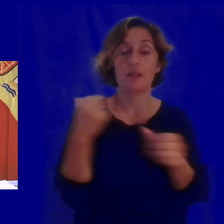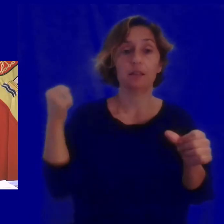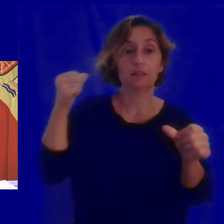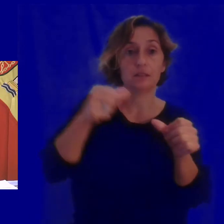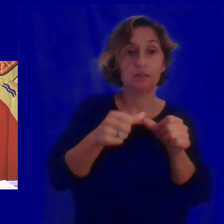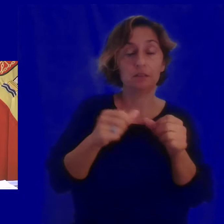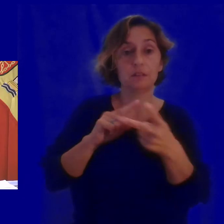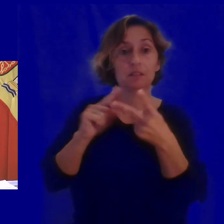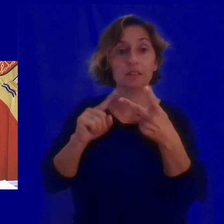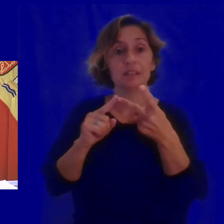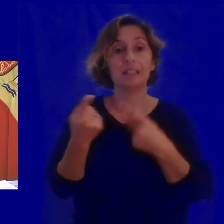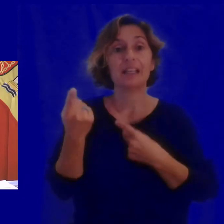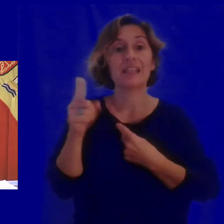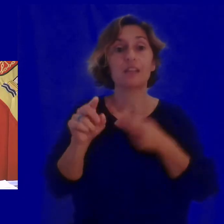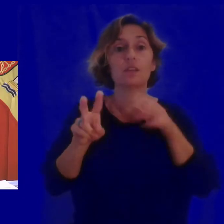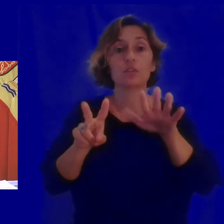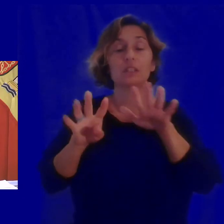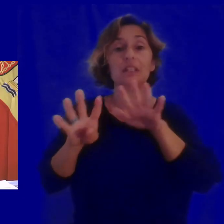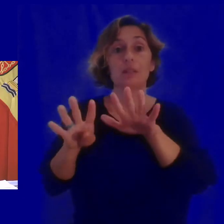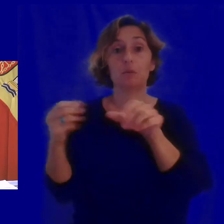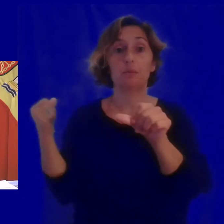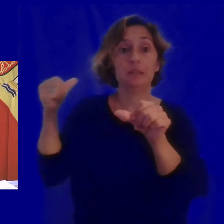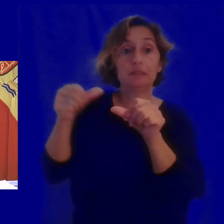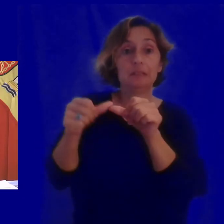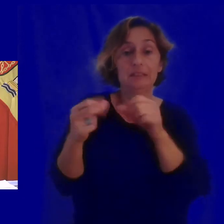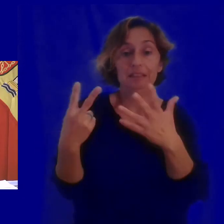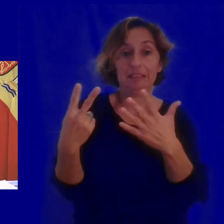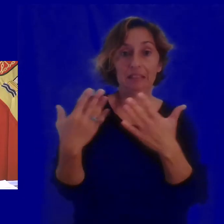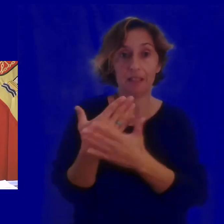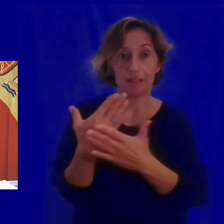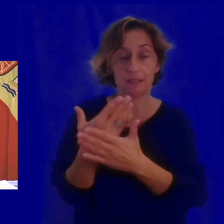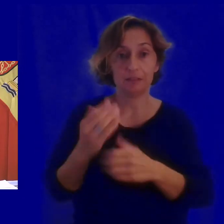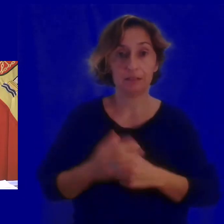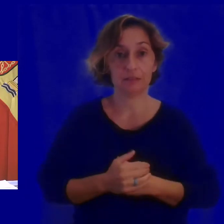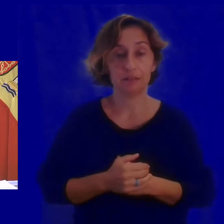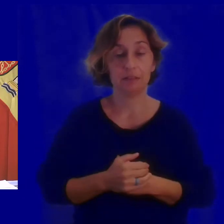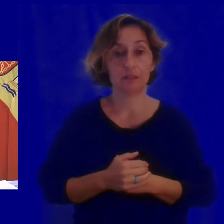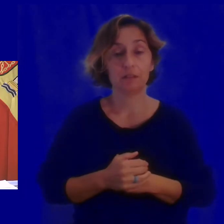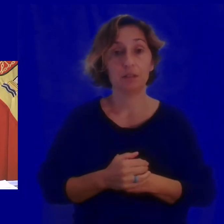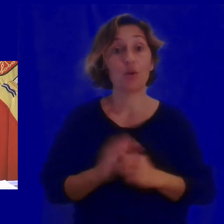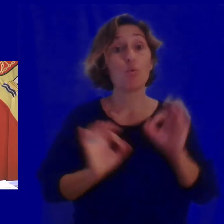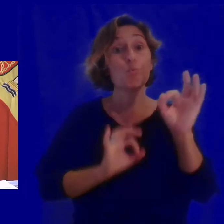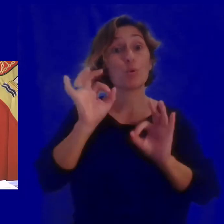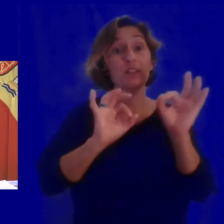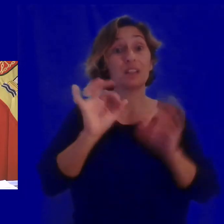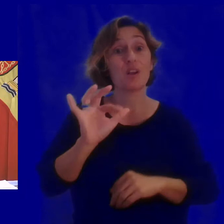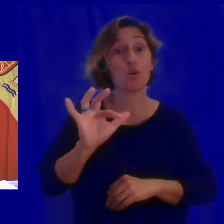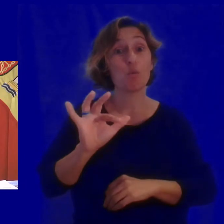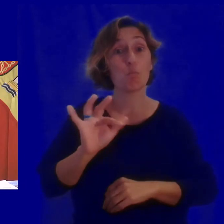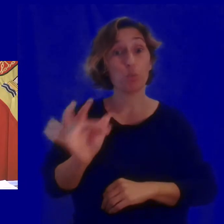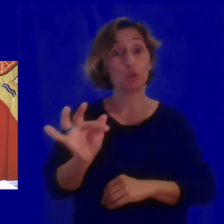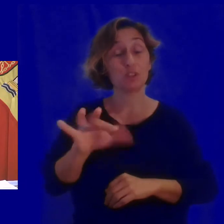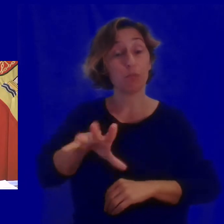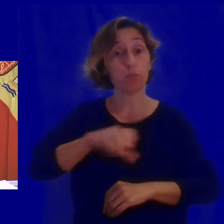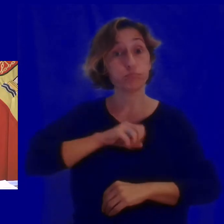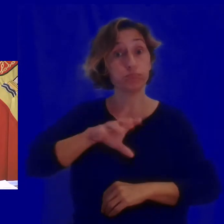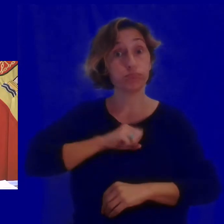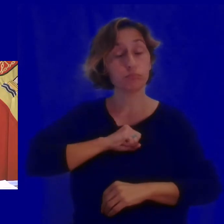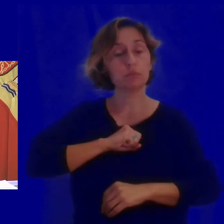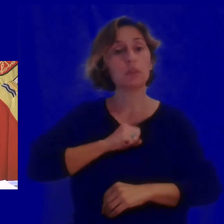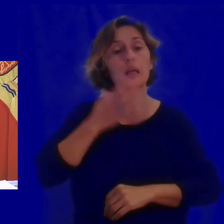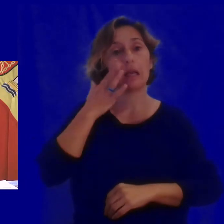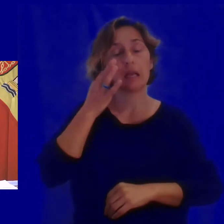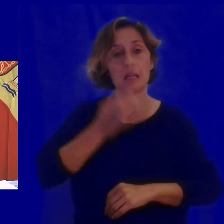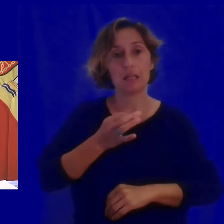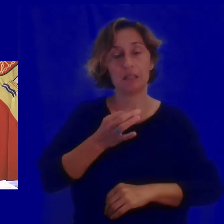279 en los últimos 7 días. El porcentaje de positividad, el valor de riesgo es muy alto, es mayor